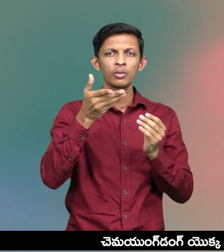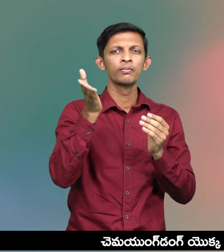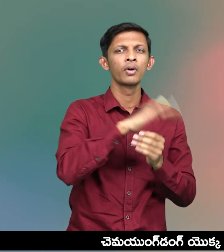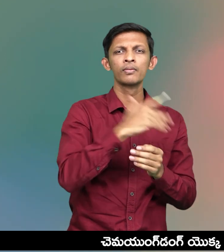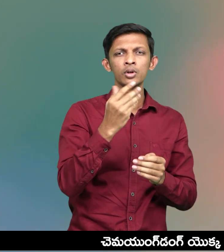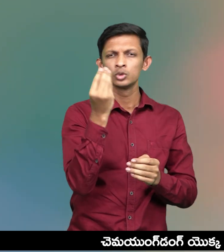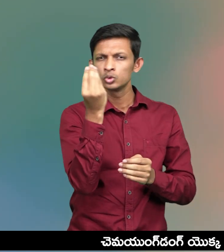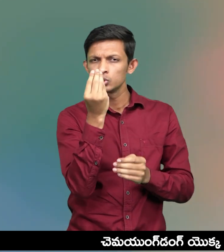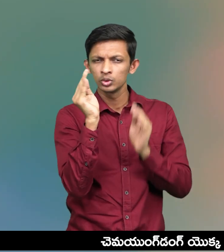హిమానీ నదం.